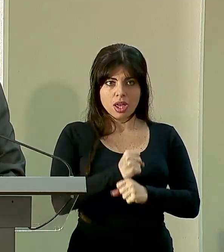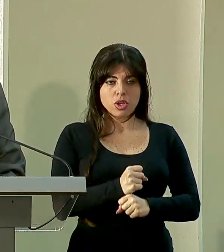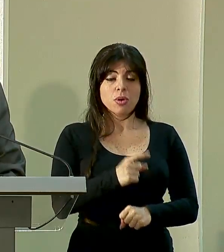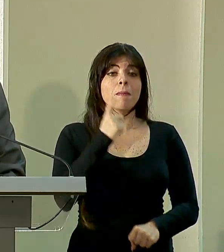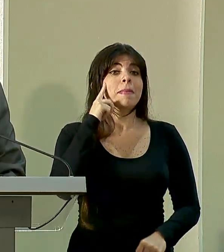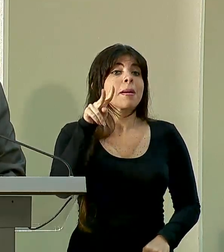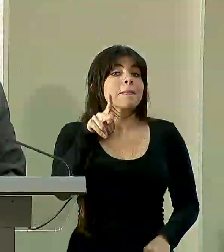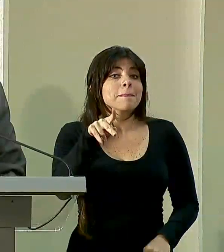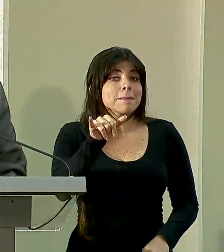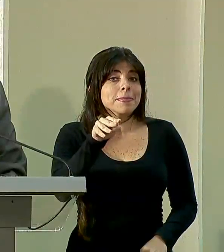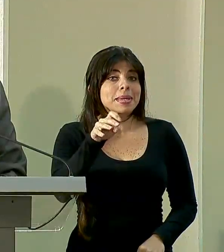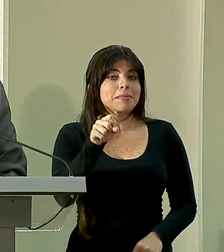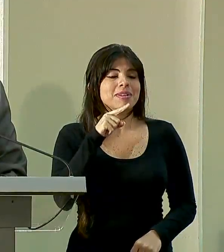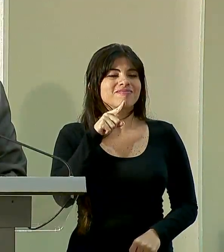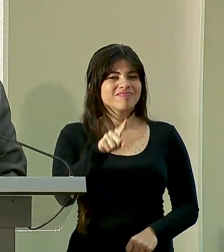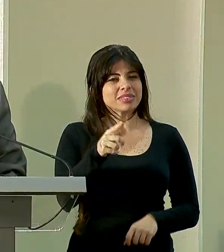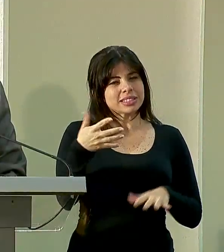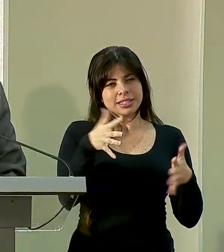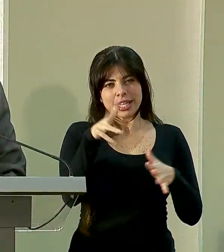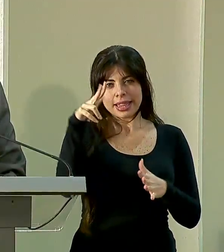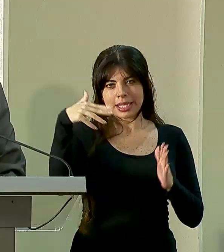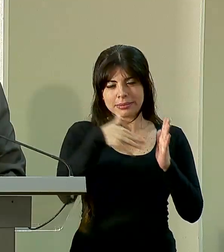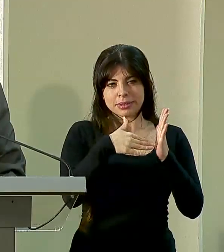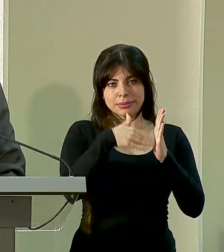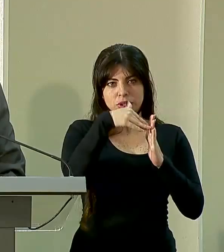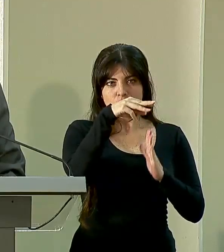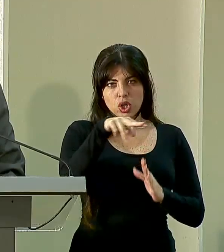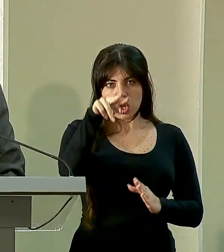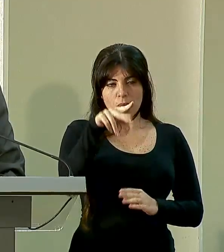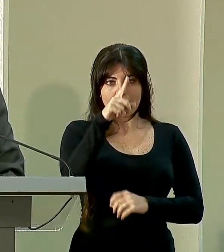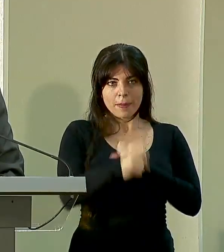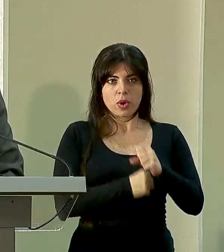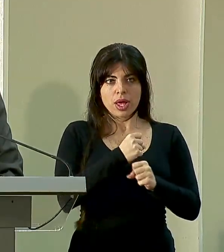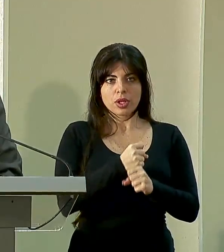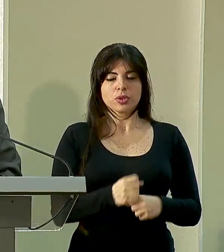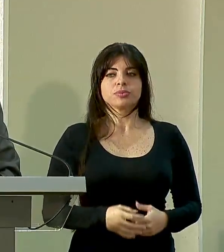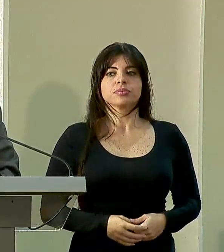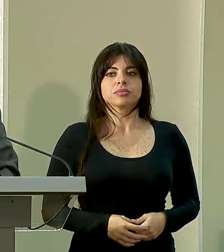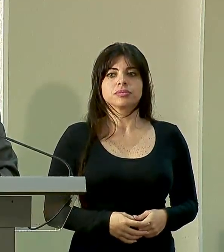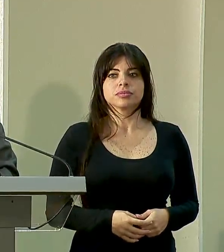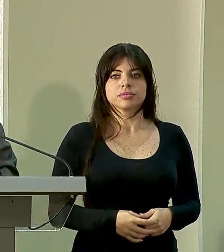para las pymes representa unos 3 mil millones de colones por año.